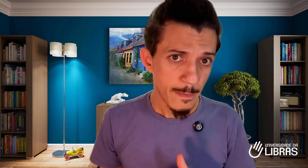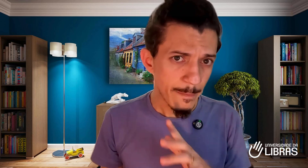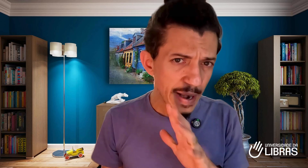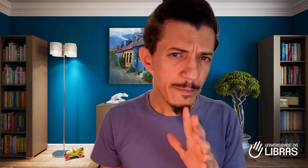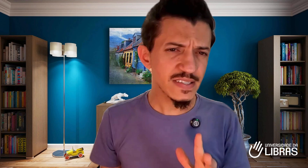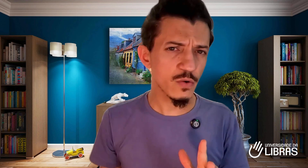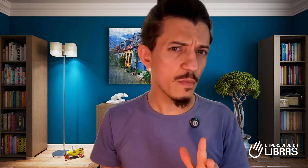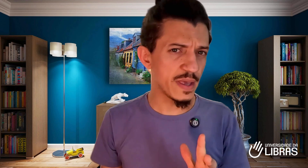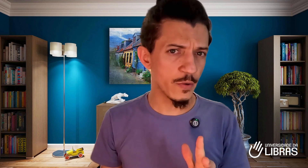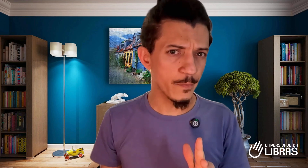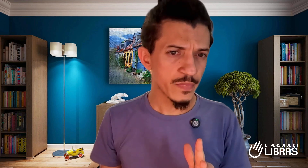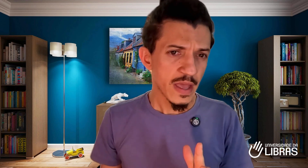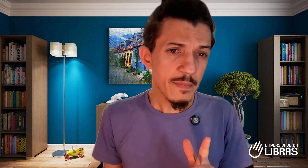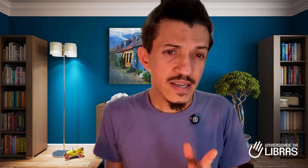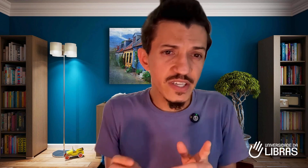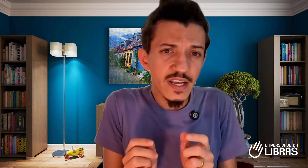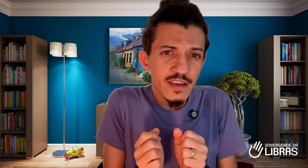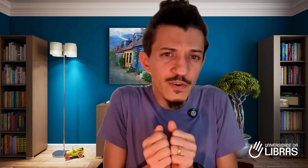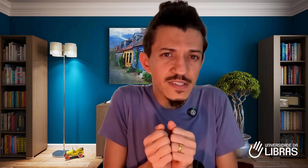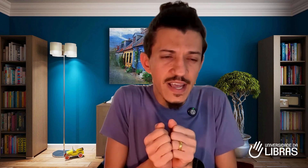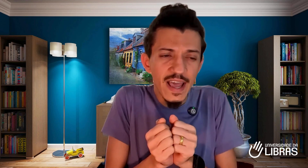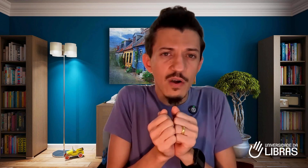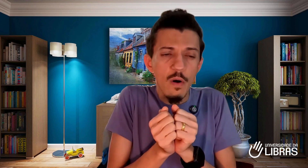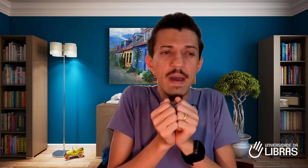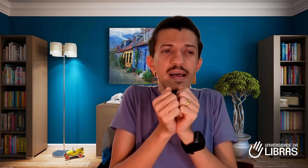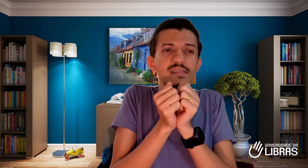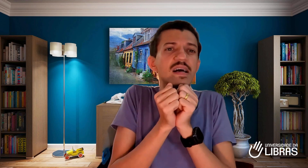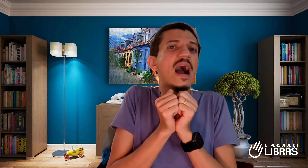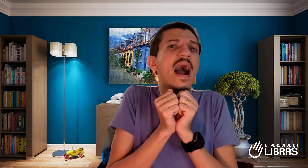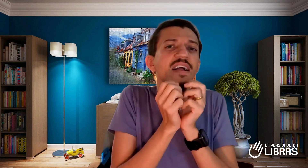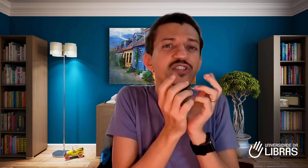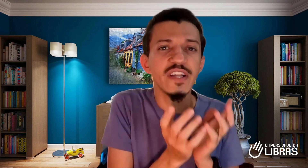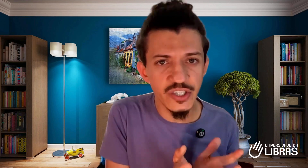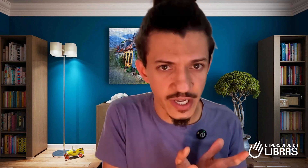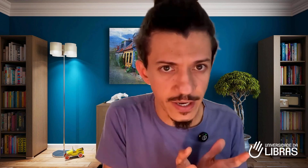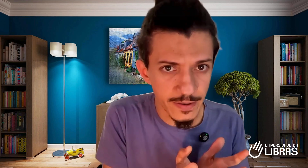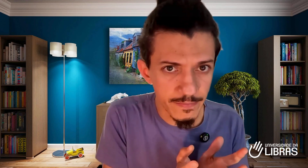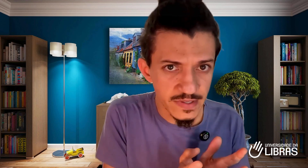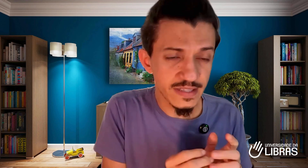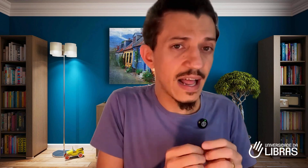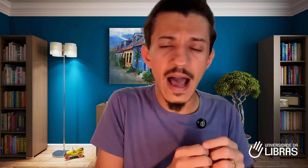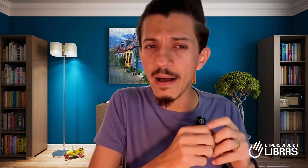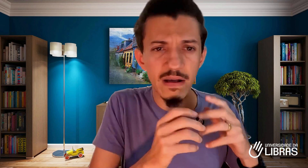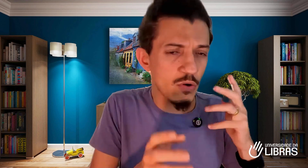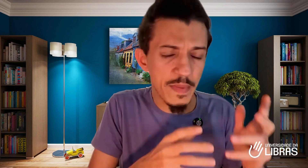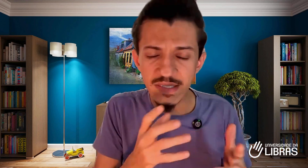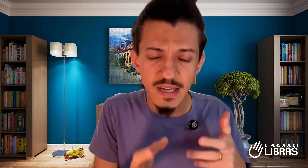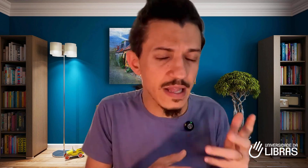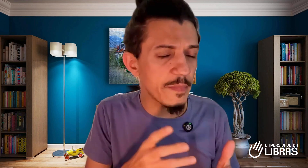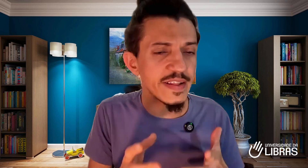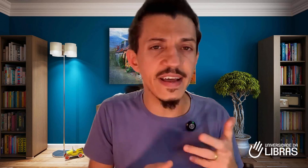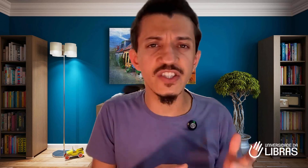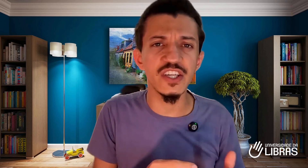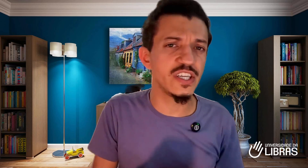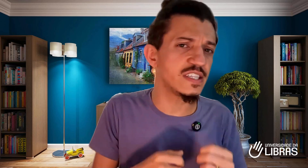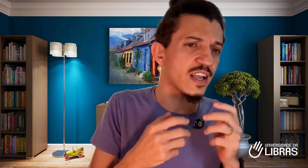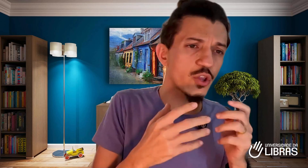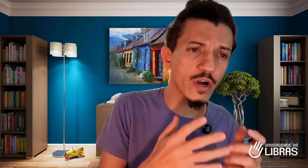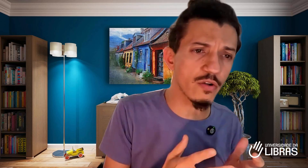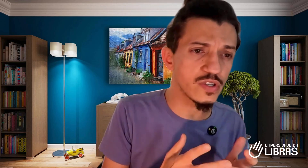e pensa comigo. Imagina que você começa a dirigir. Você está lá começando a aprender a dirigir, você entrou na